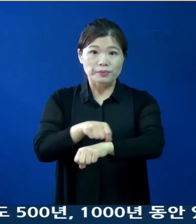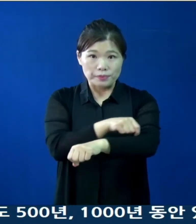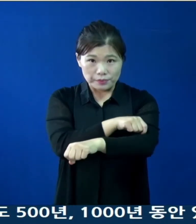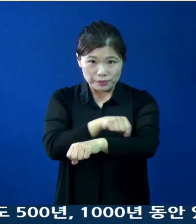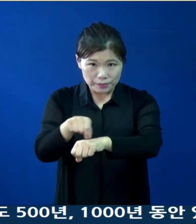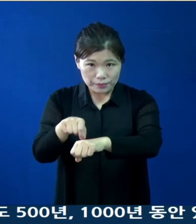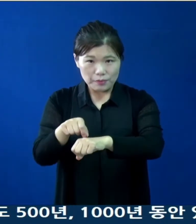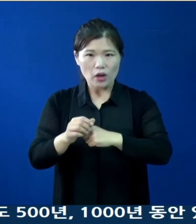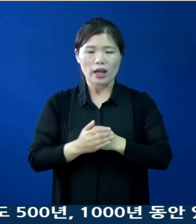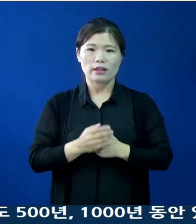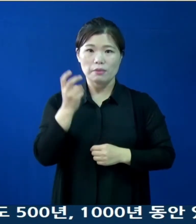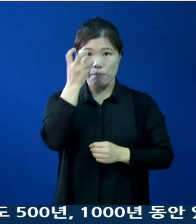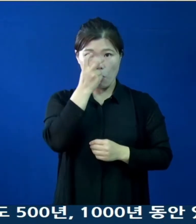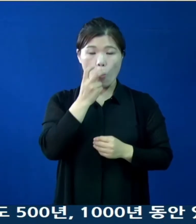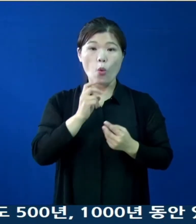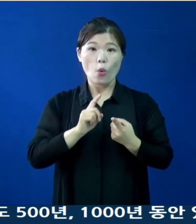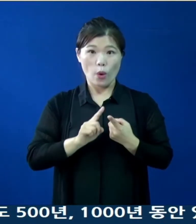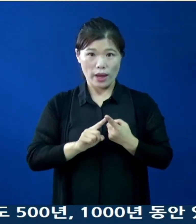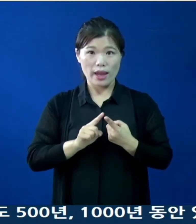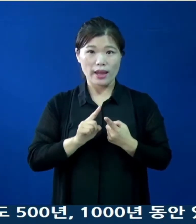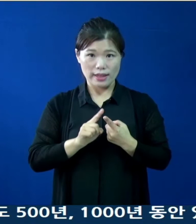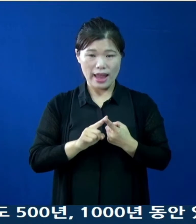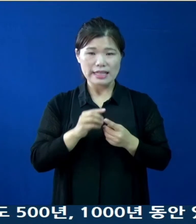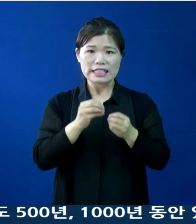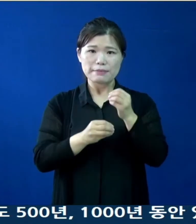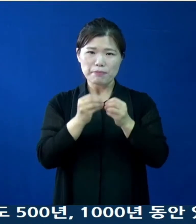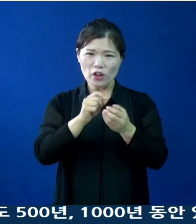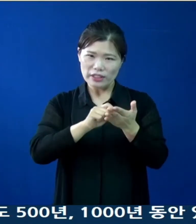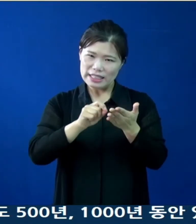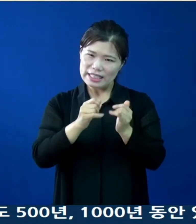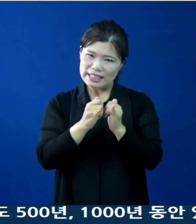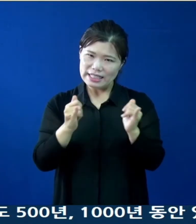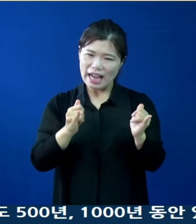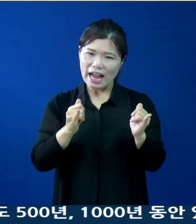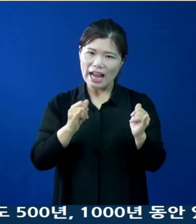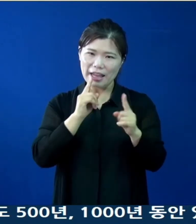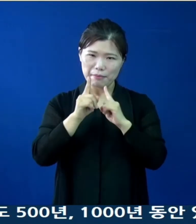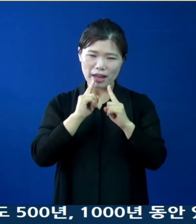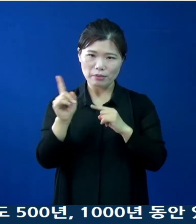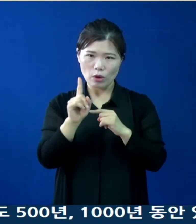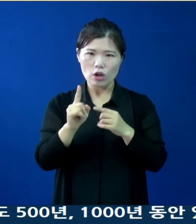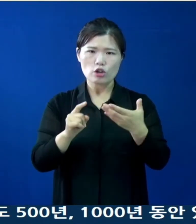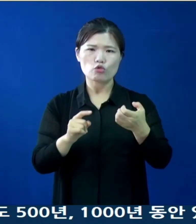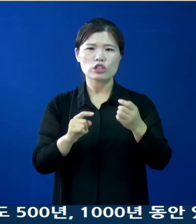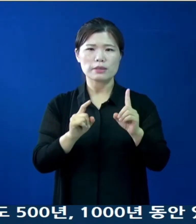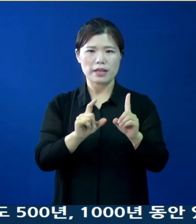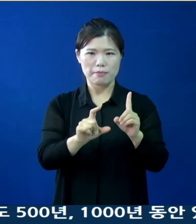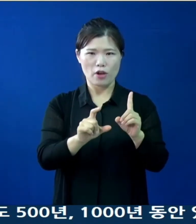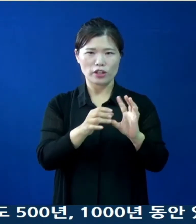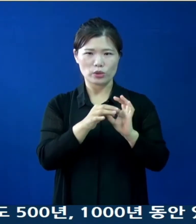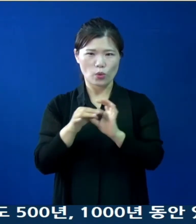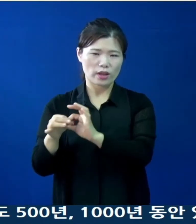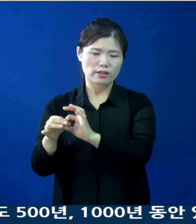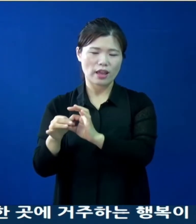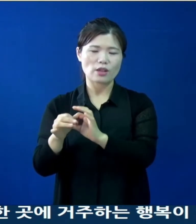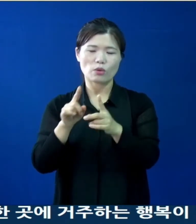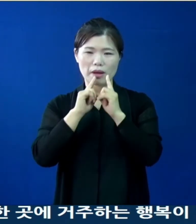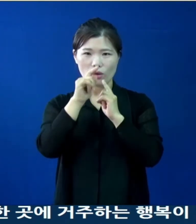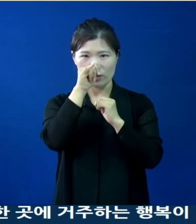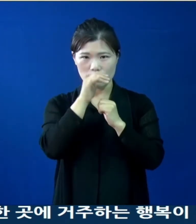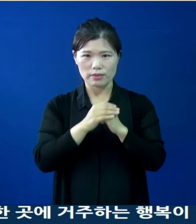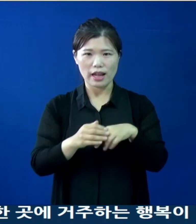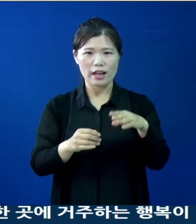특별한 보호에 관한 시편 기자의 노래는 91편을 통해서 계속되고 있는데,